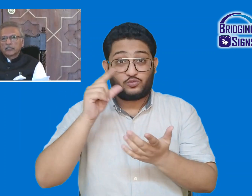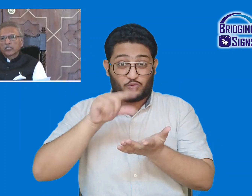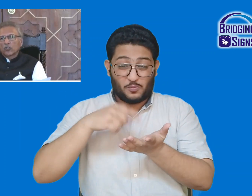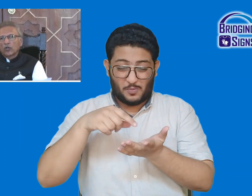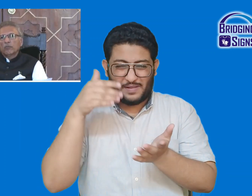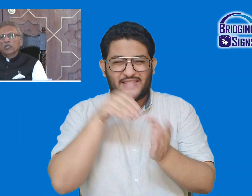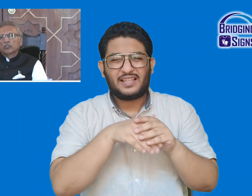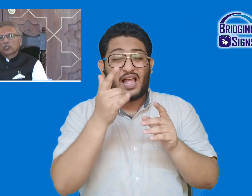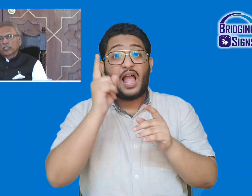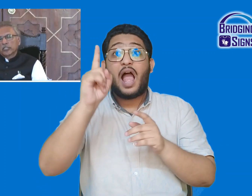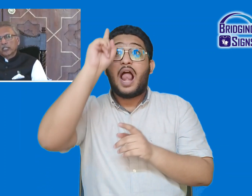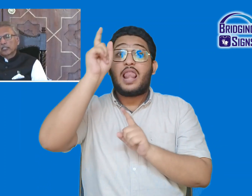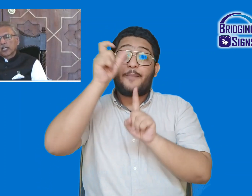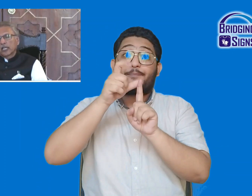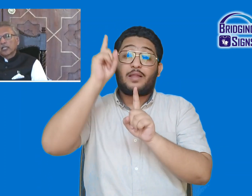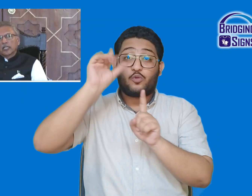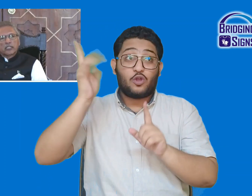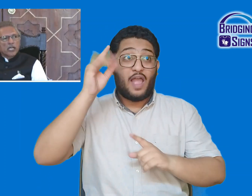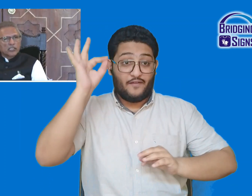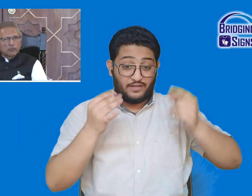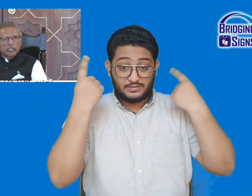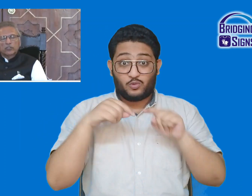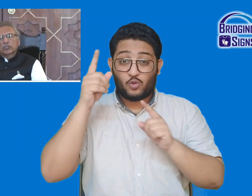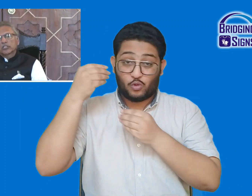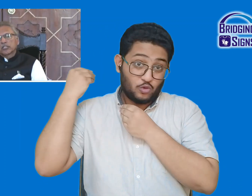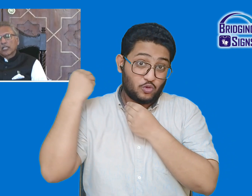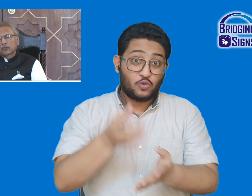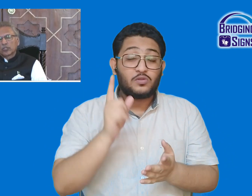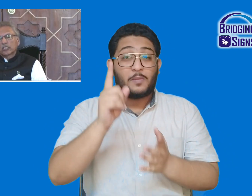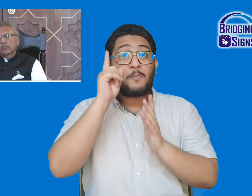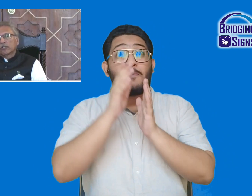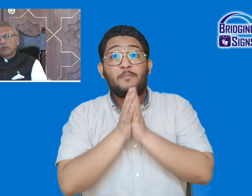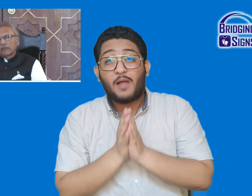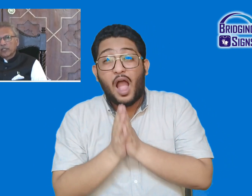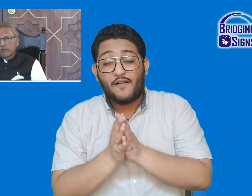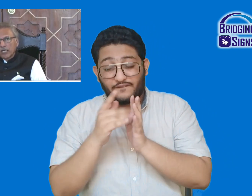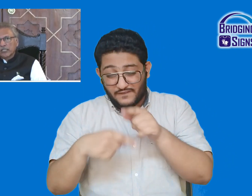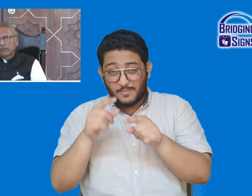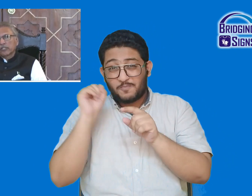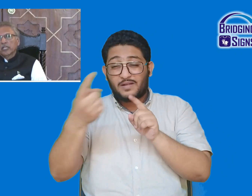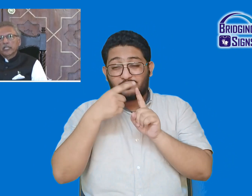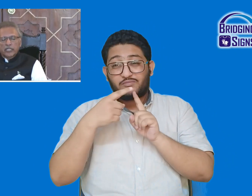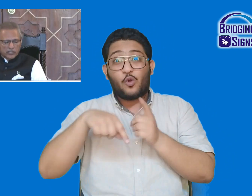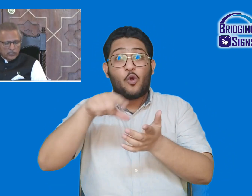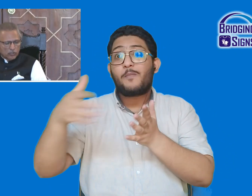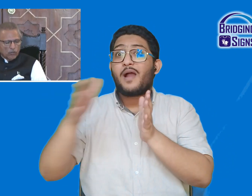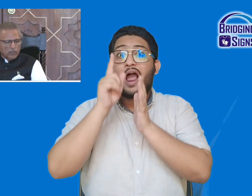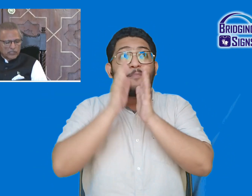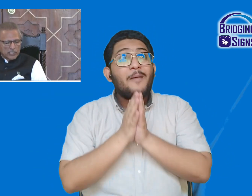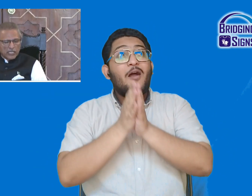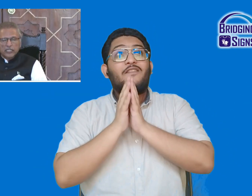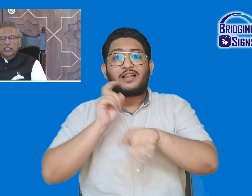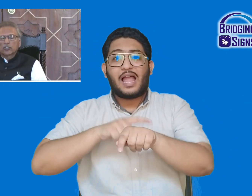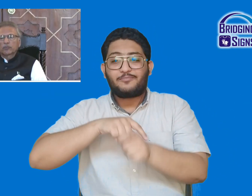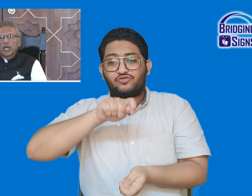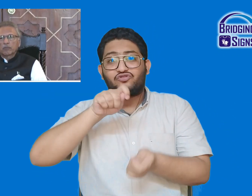کہ یہ قوم جو ہے یہ اللہ تعالیٰ کی آزمائشوں کے ساتھ گزرتی ہوئی، معافیاں مانگتی ہوئی ایک اچھی قوم بنتی